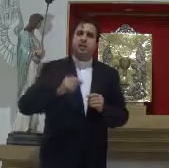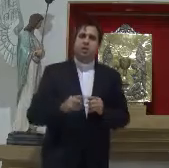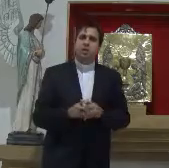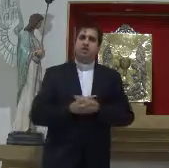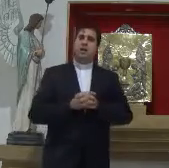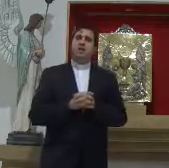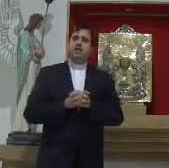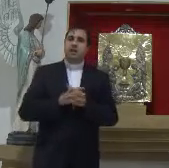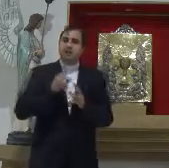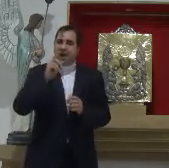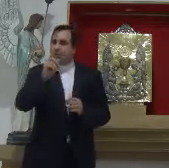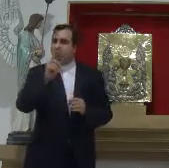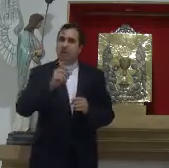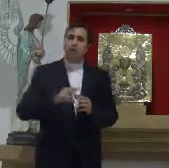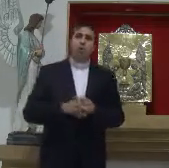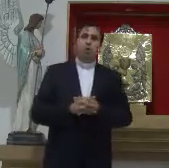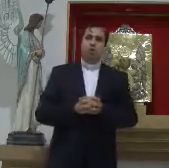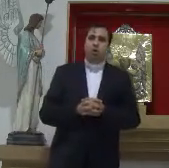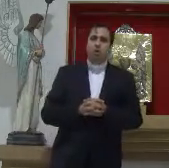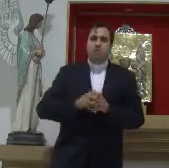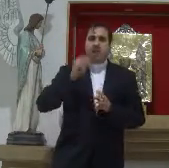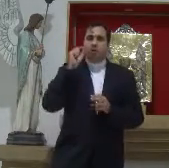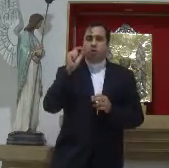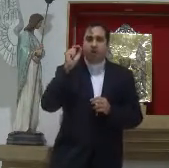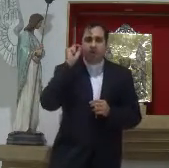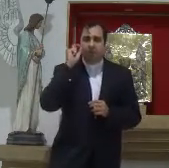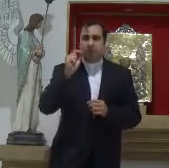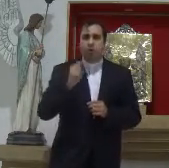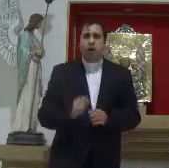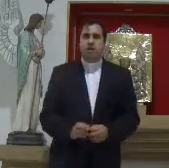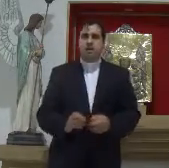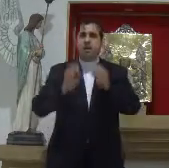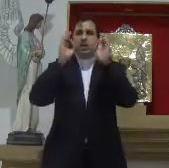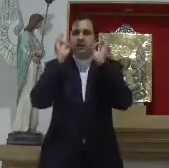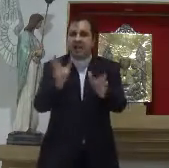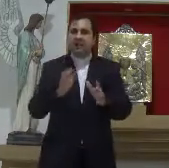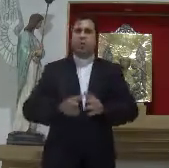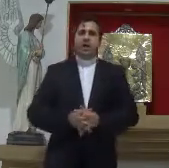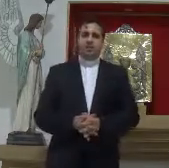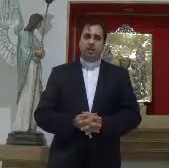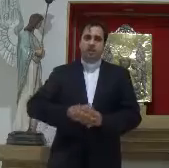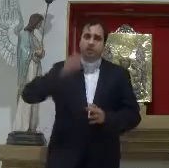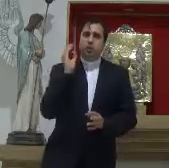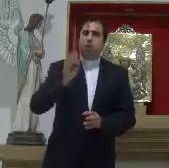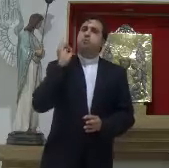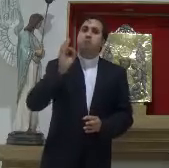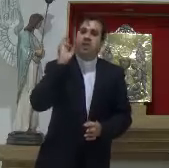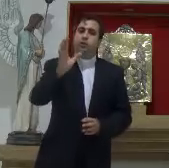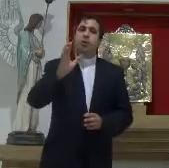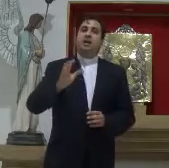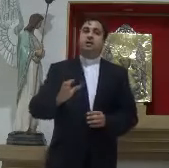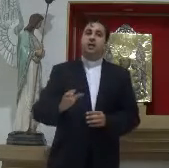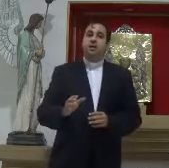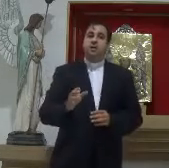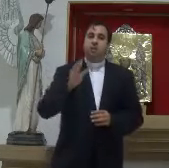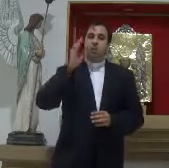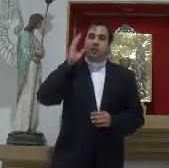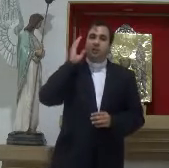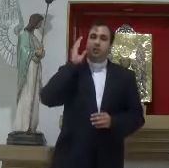señor está sembrando sé en tu corazón en tu mente en tu alma y viene a vocal dios viene a tocar porque quieren de